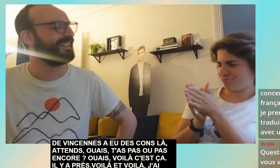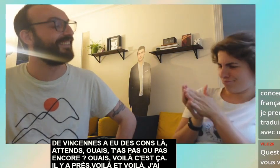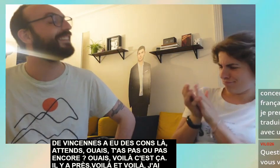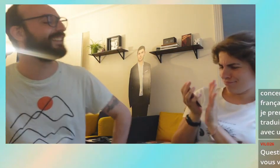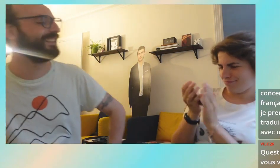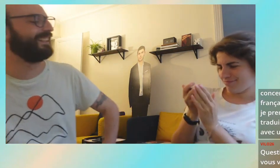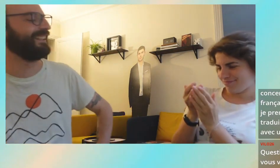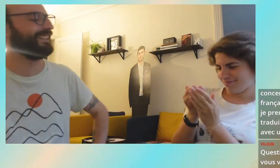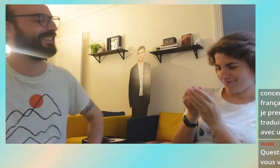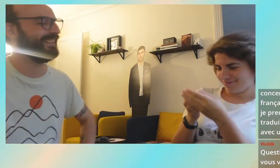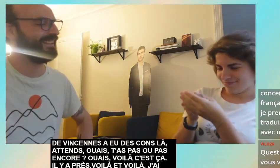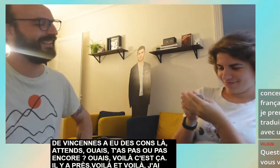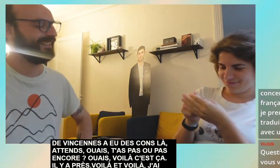Ah oui.